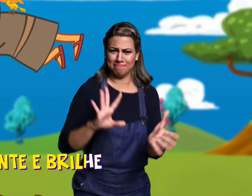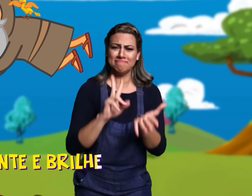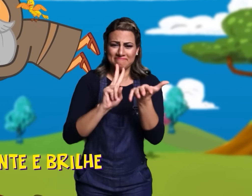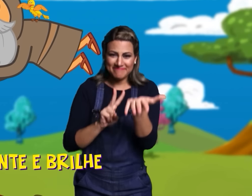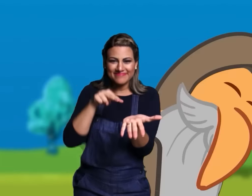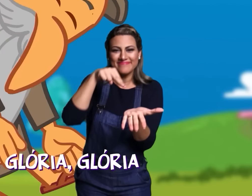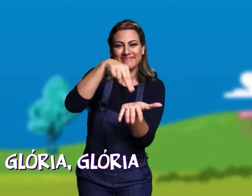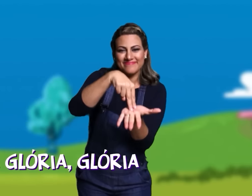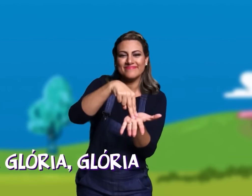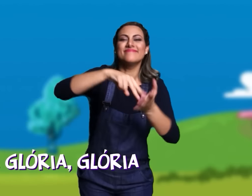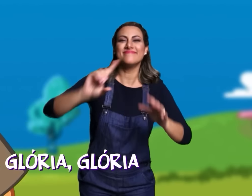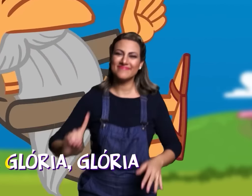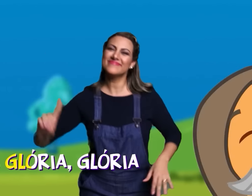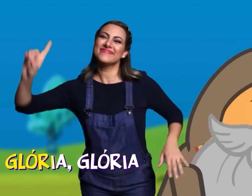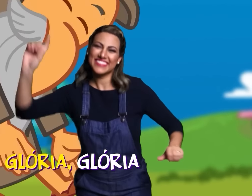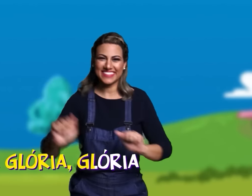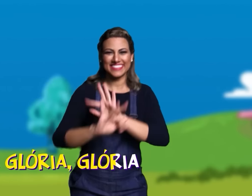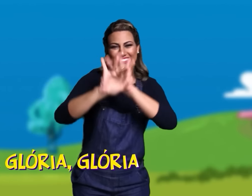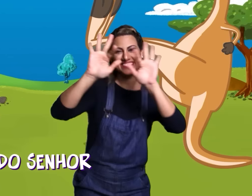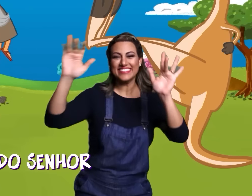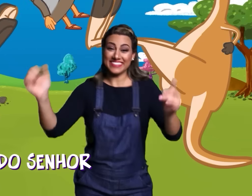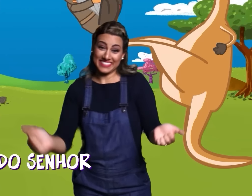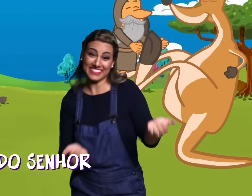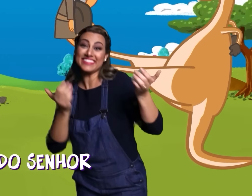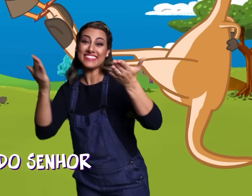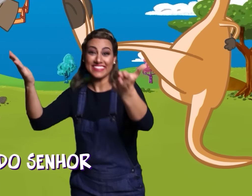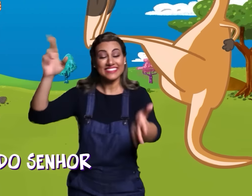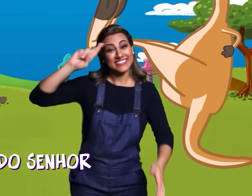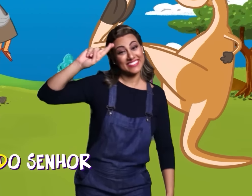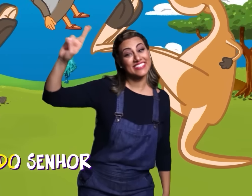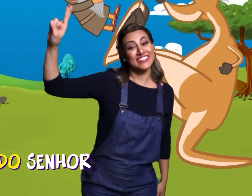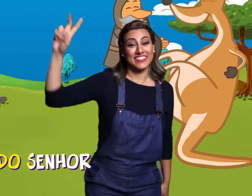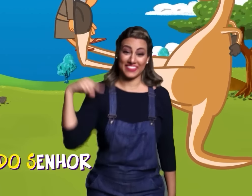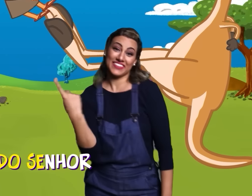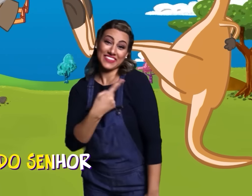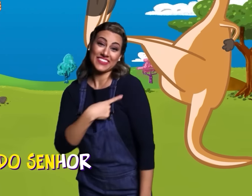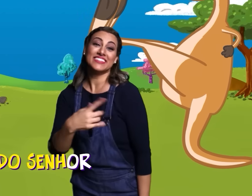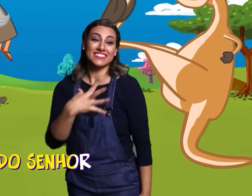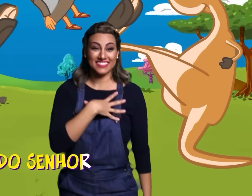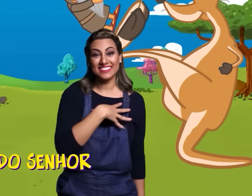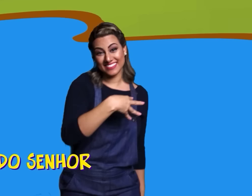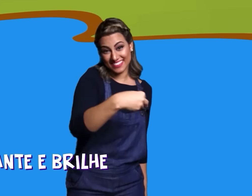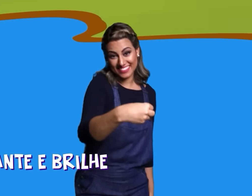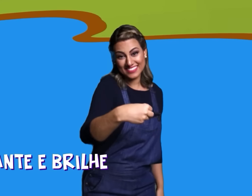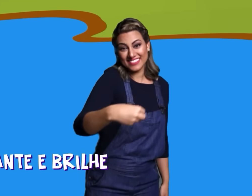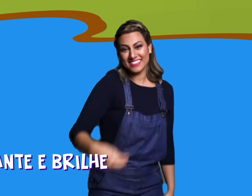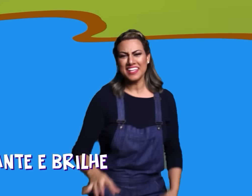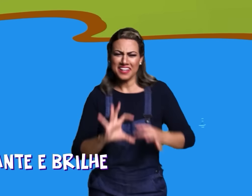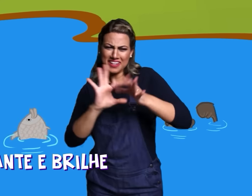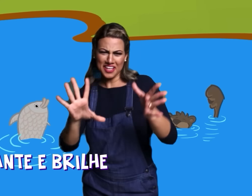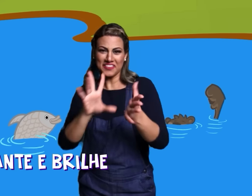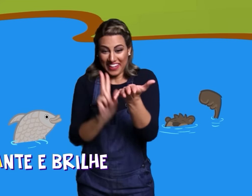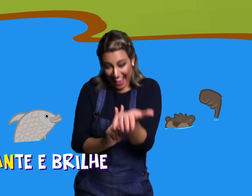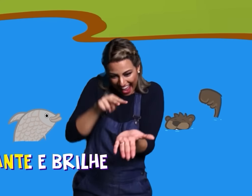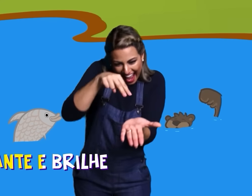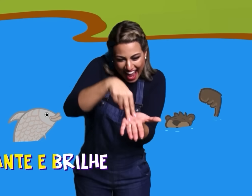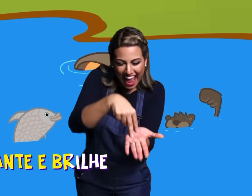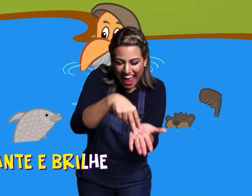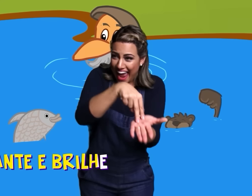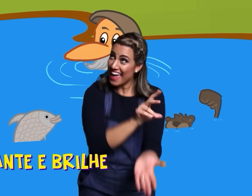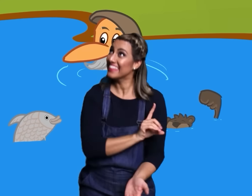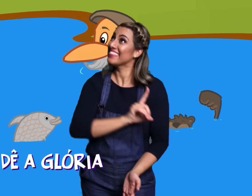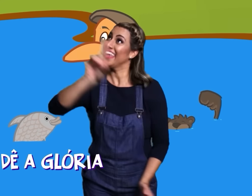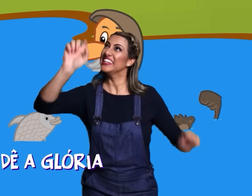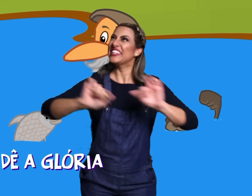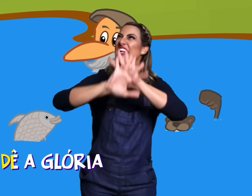e brilhe, e a Deus dê a glória, glória, filhos do Senhor. Vá, levante e